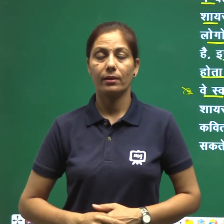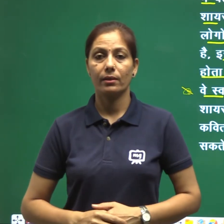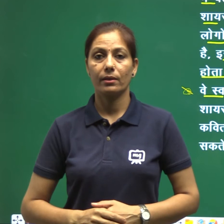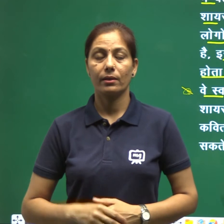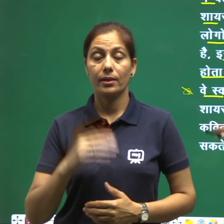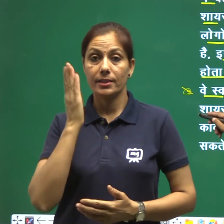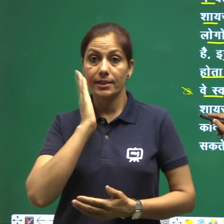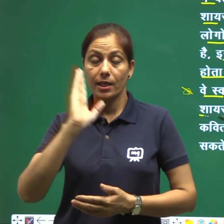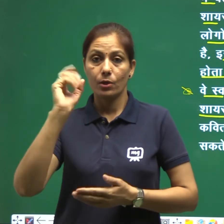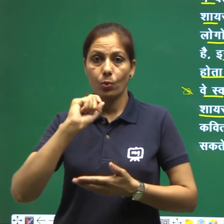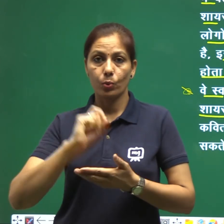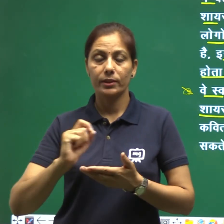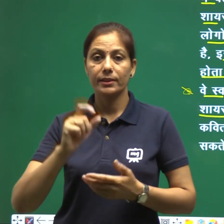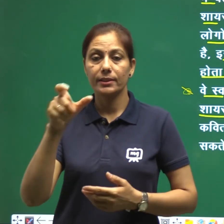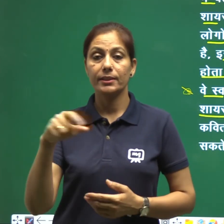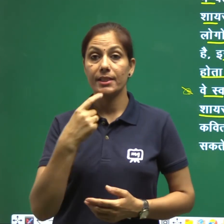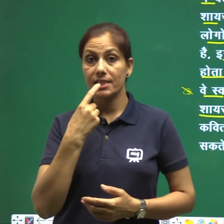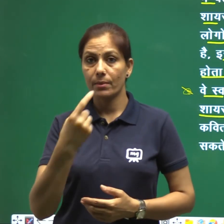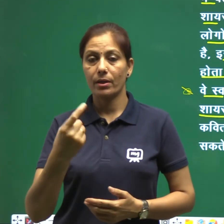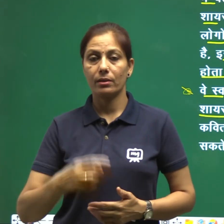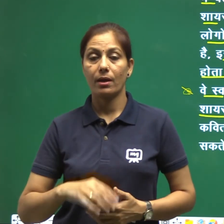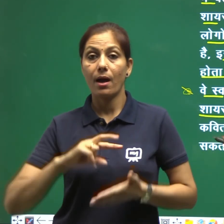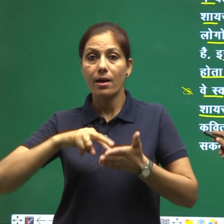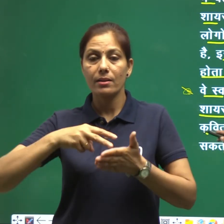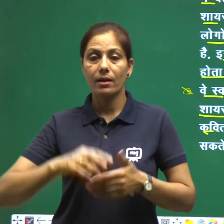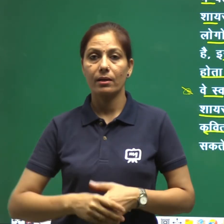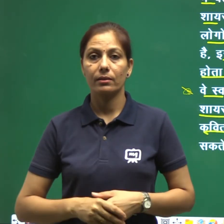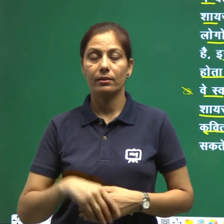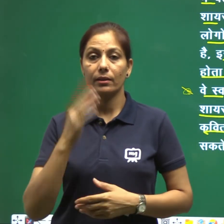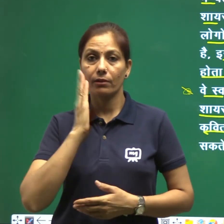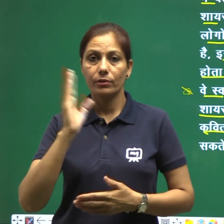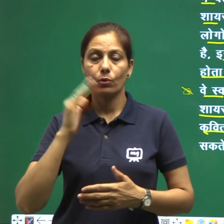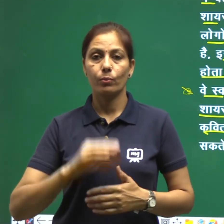शायरों की जबान अर्थात कविताओं पर